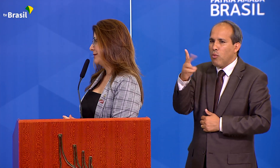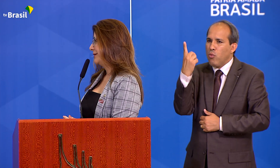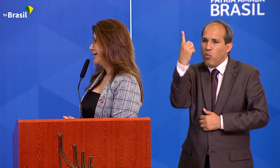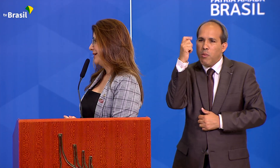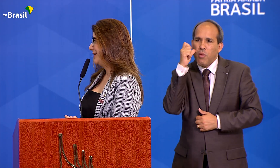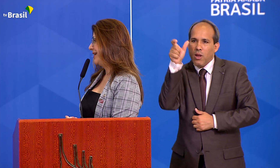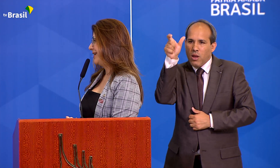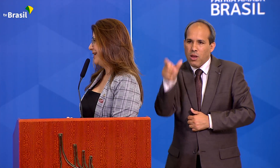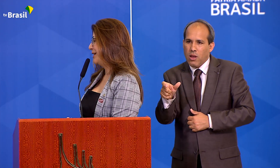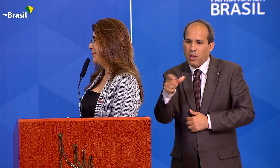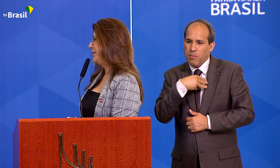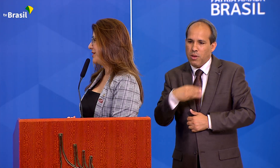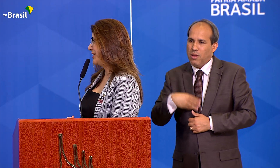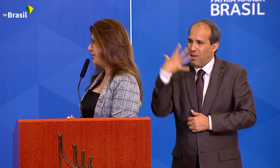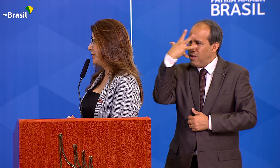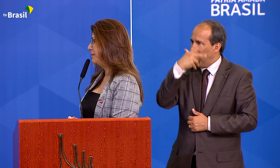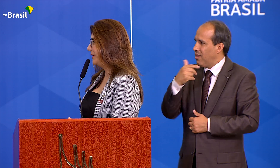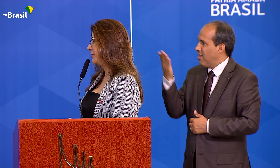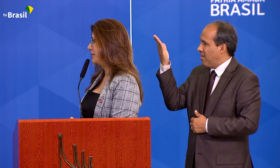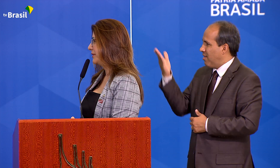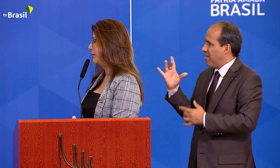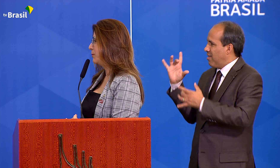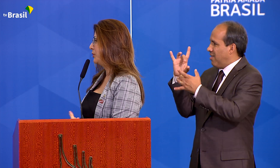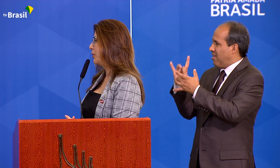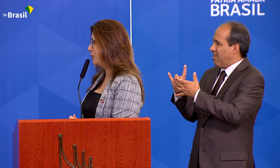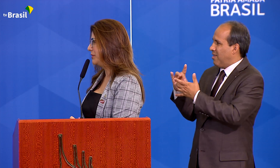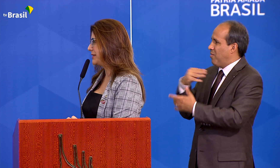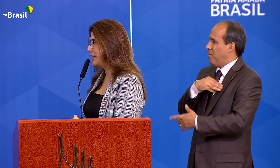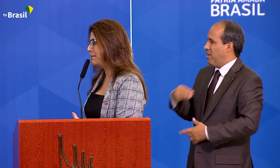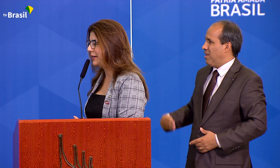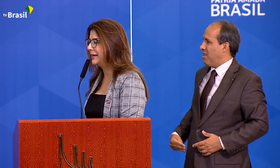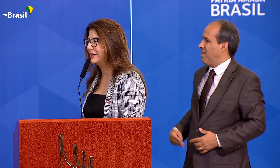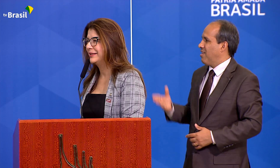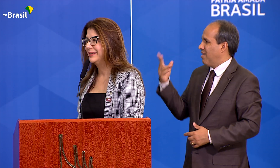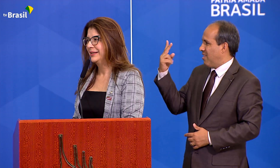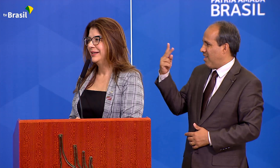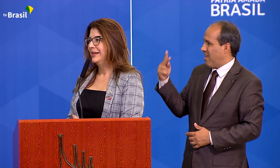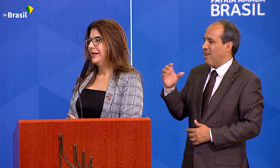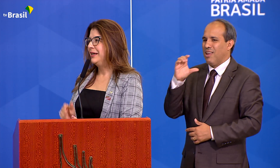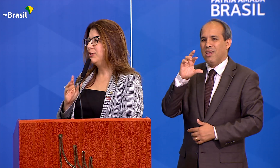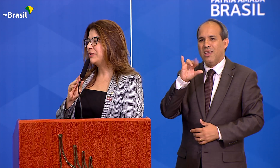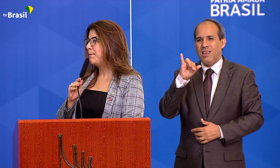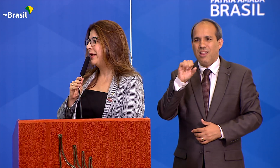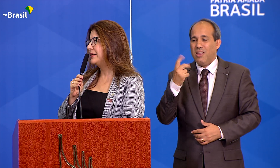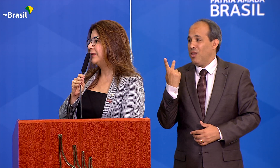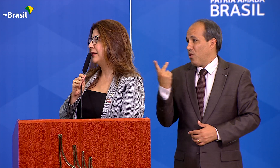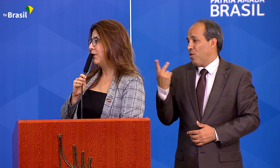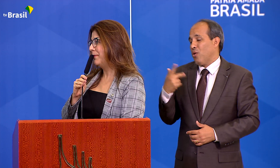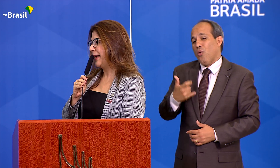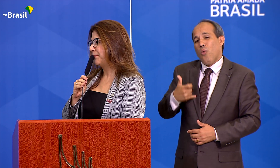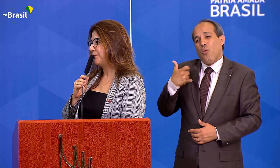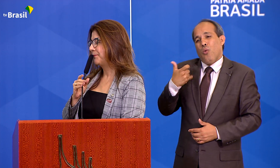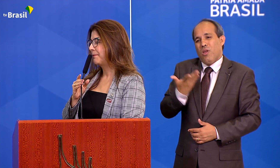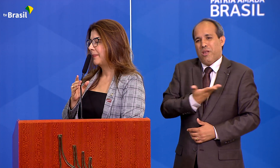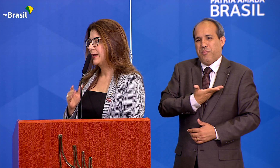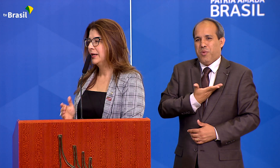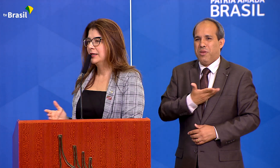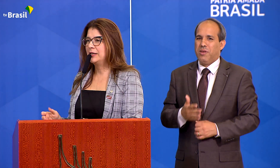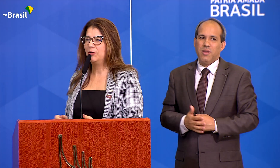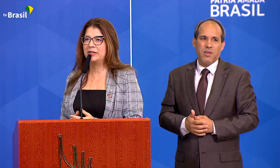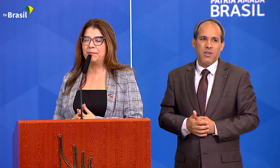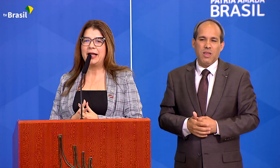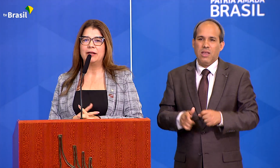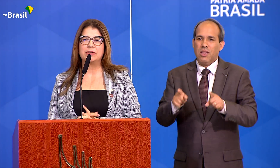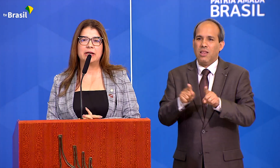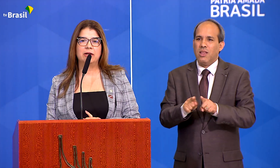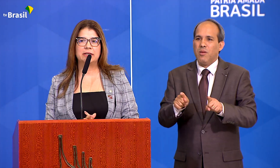linda ministra que tá aqui a ministra Cristiane Brito eu tenho muito orgulho de ser amiga e que nos representa tão bem